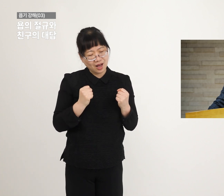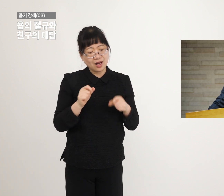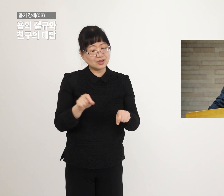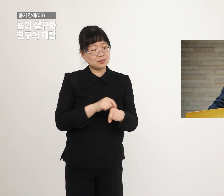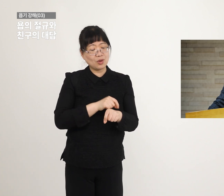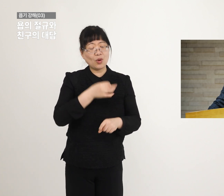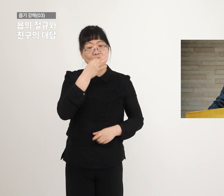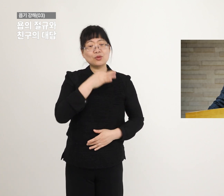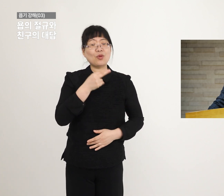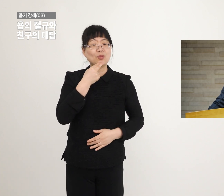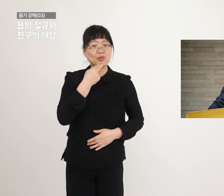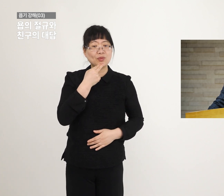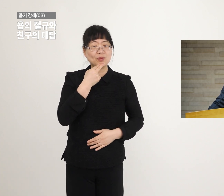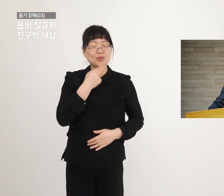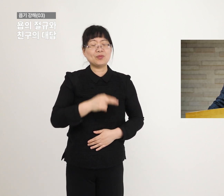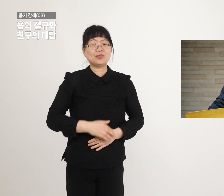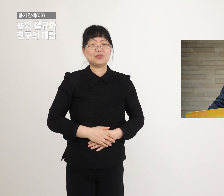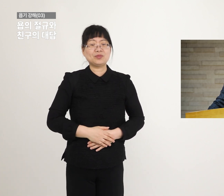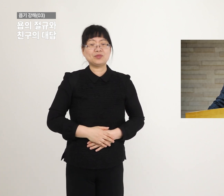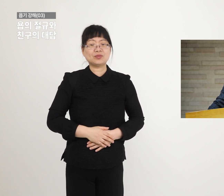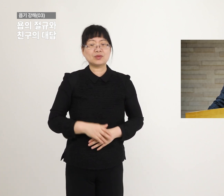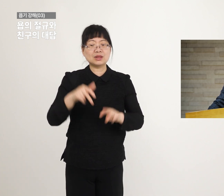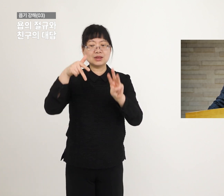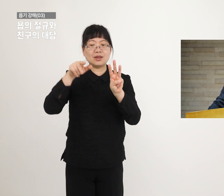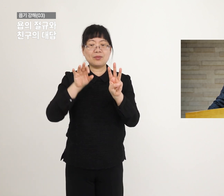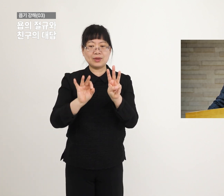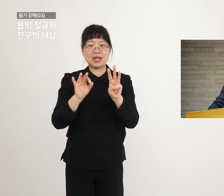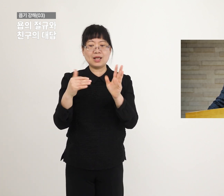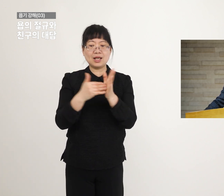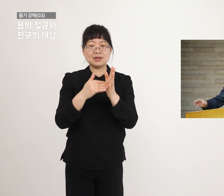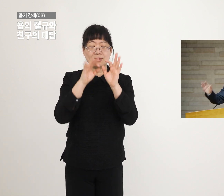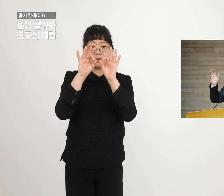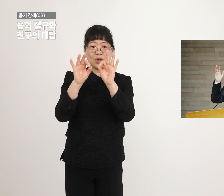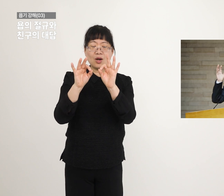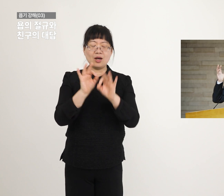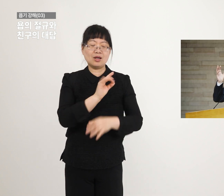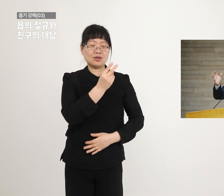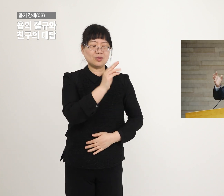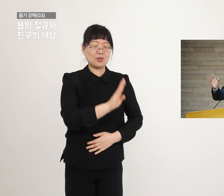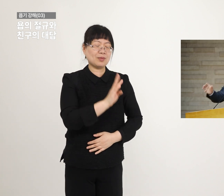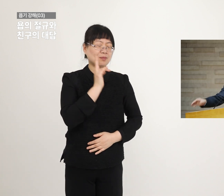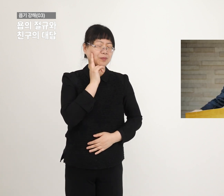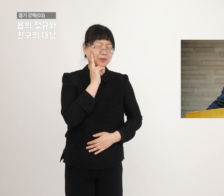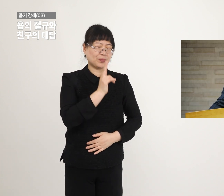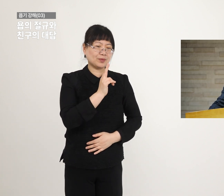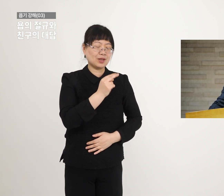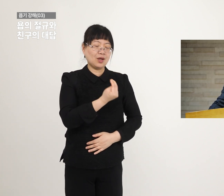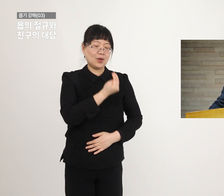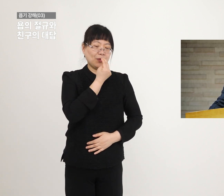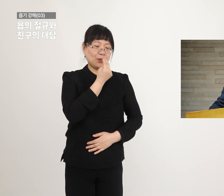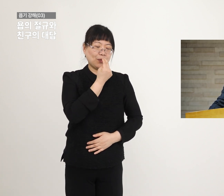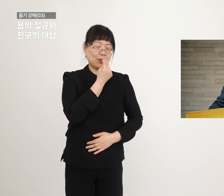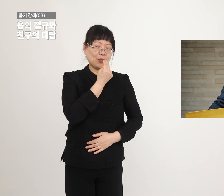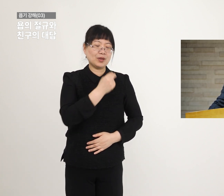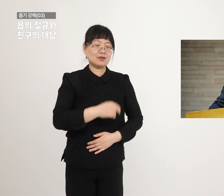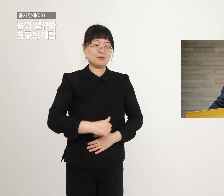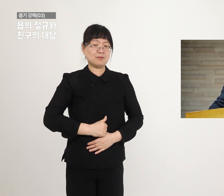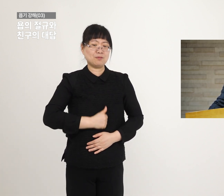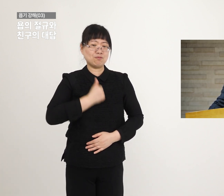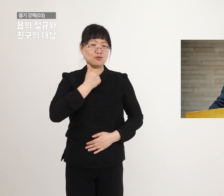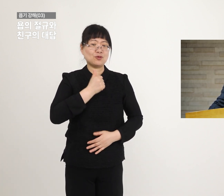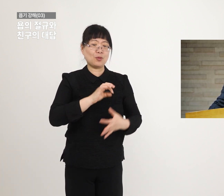의미가 없습니다. 이게 딱 3장까지는 욥의 거친 호흡과 입김과